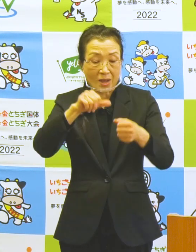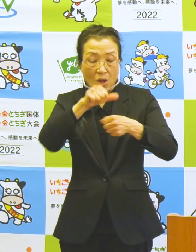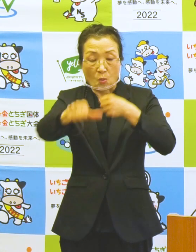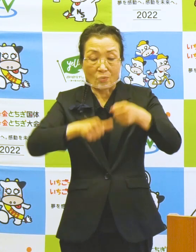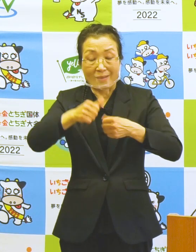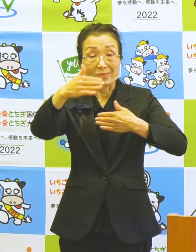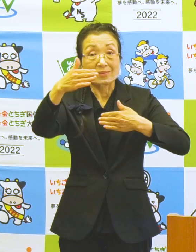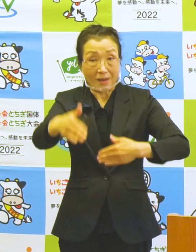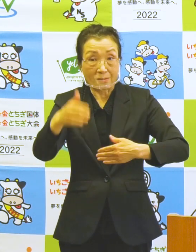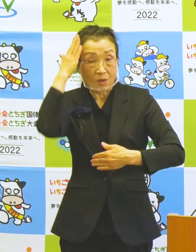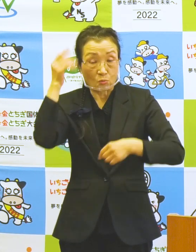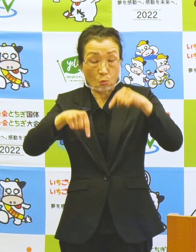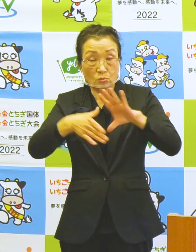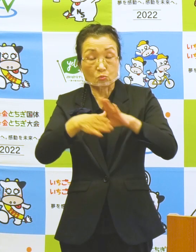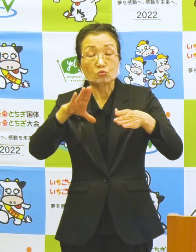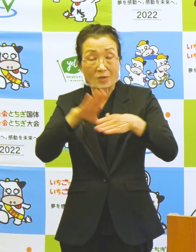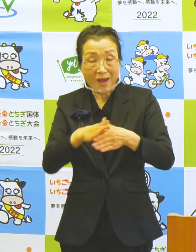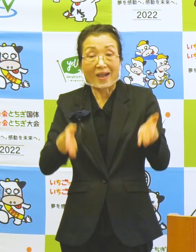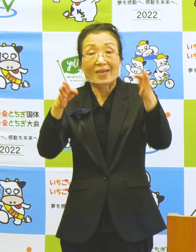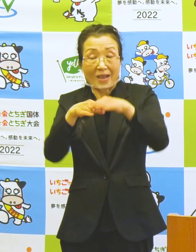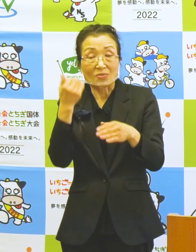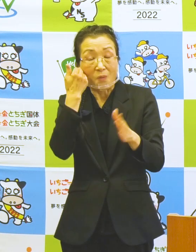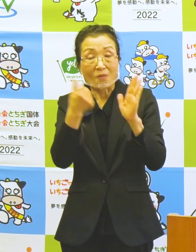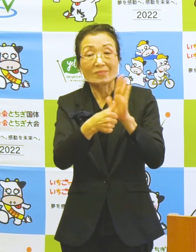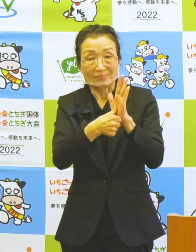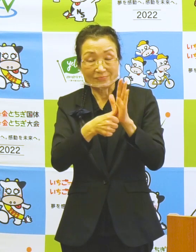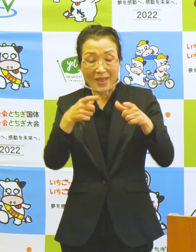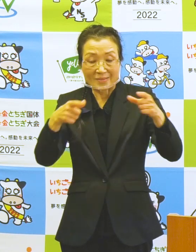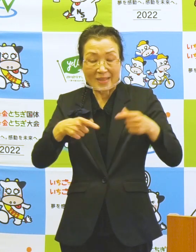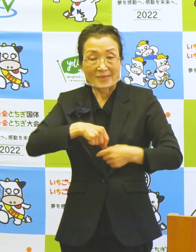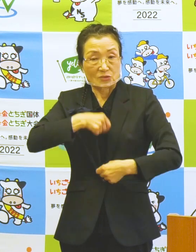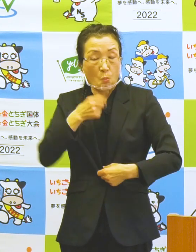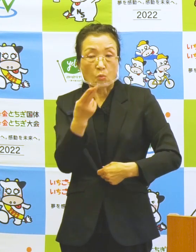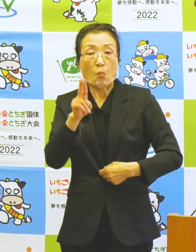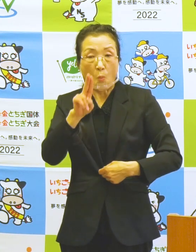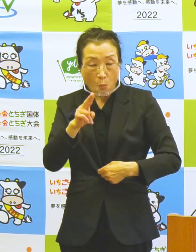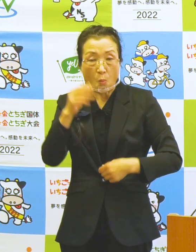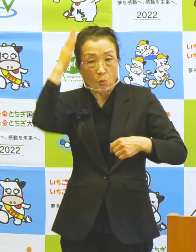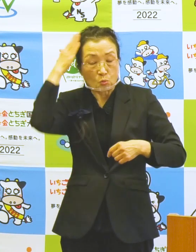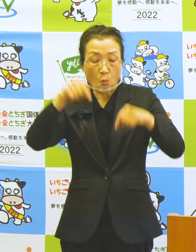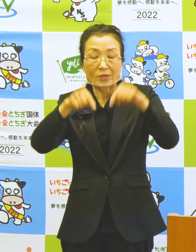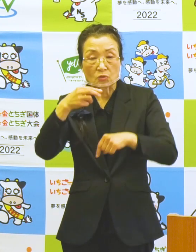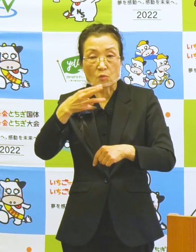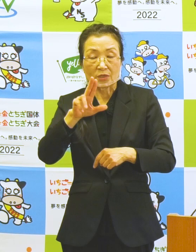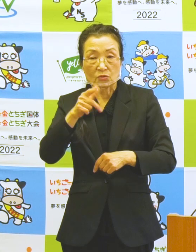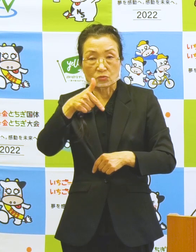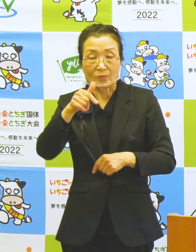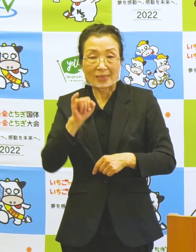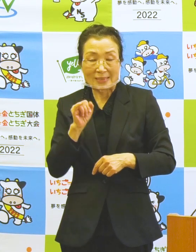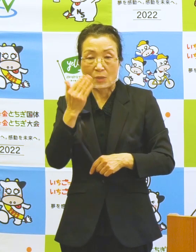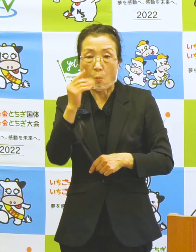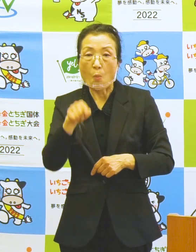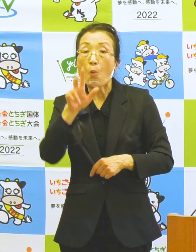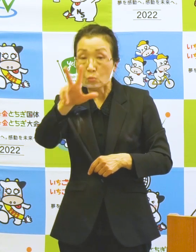間における黒磯文化会館の愛称は、大正堂黒磯ミルフィーホールとなります。